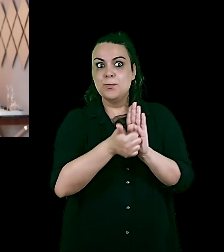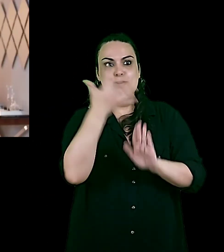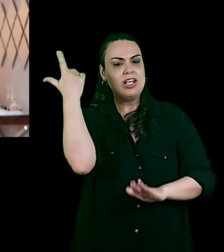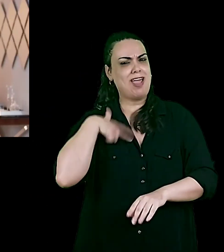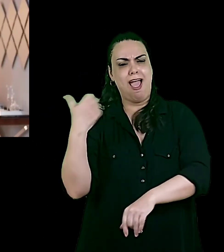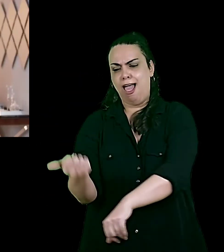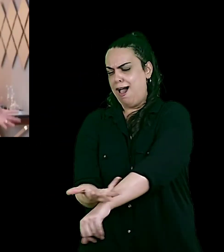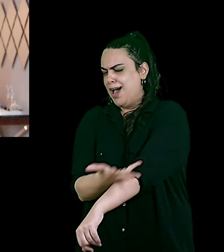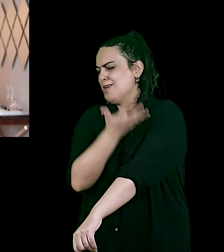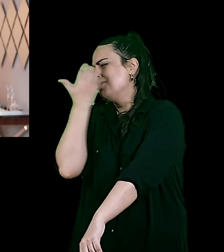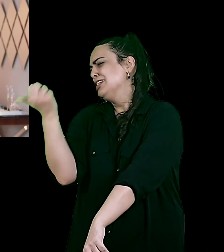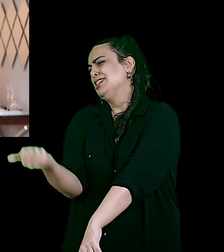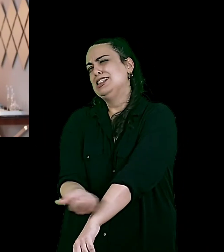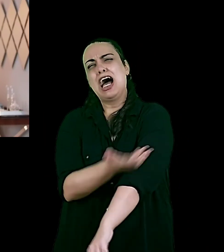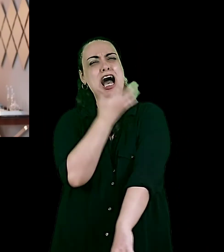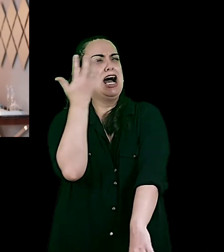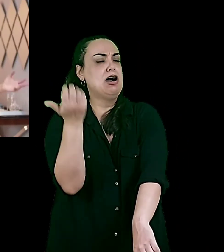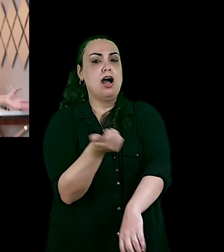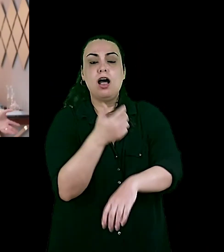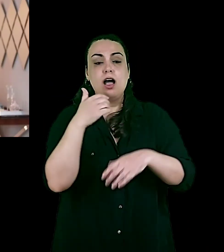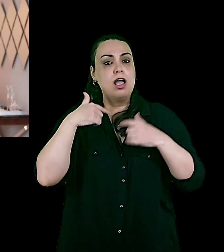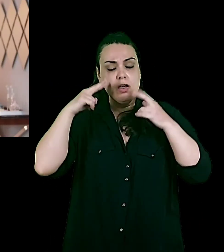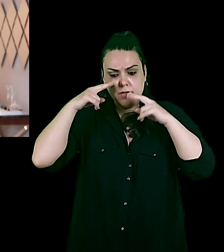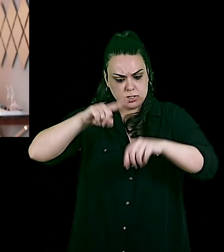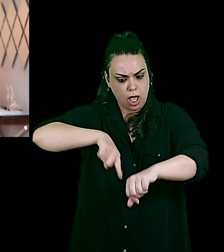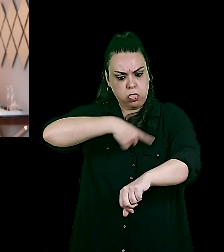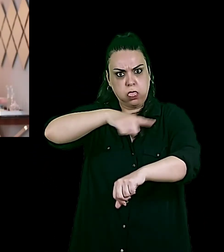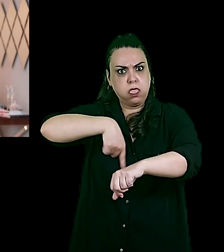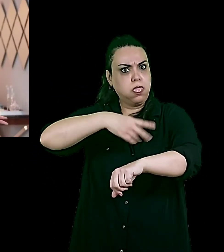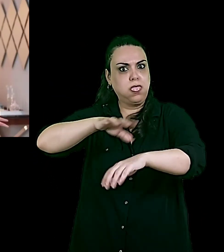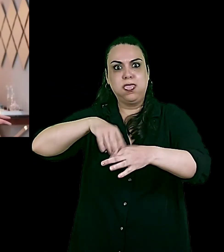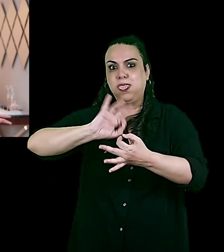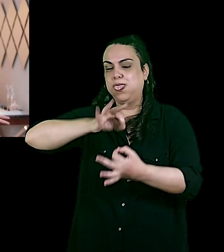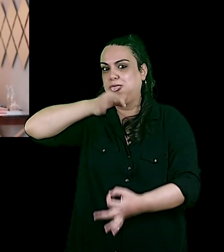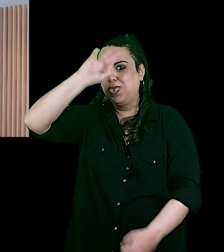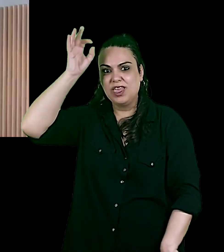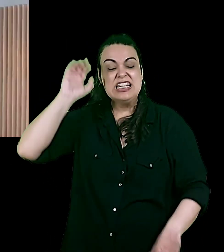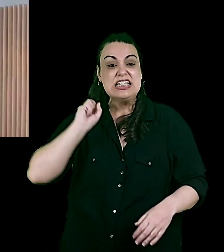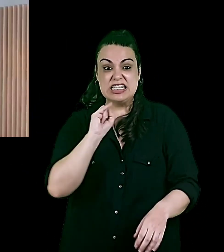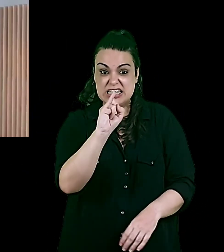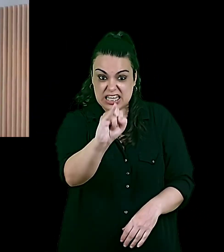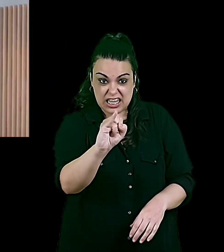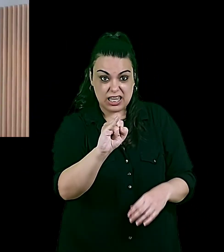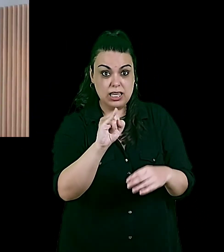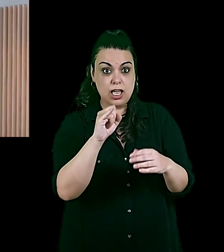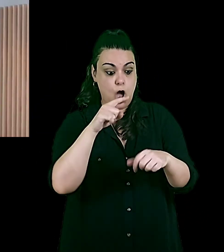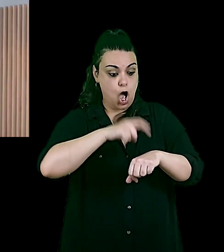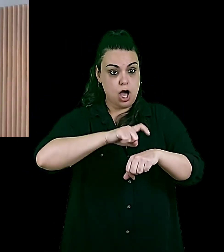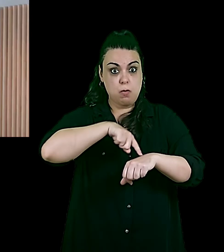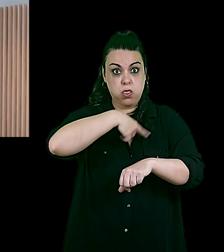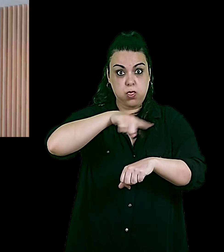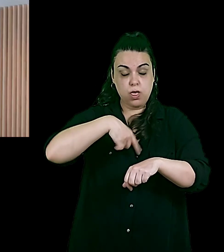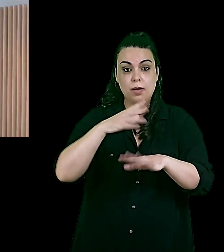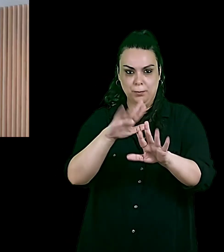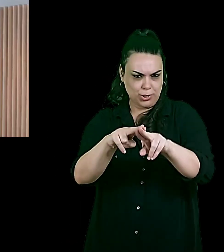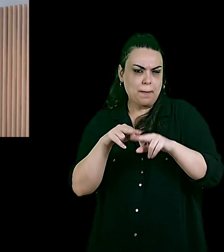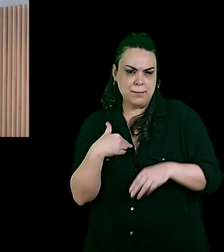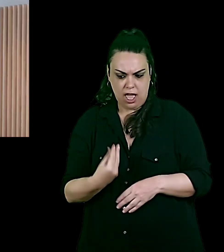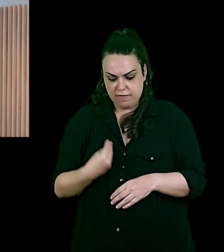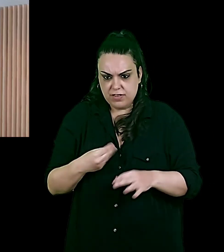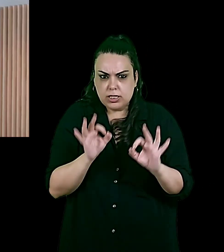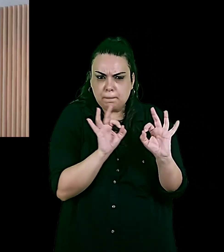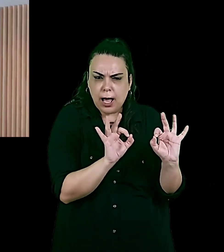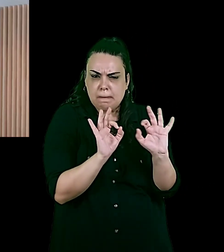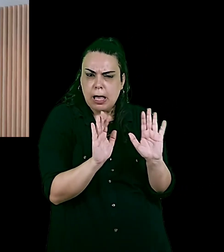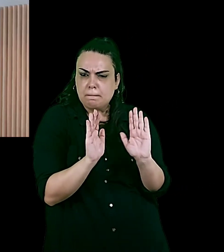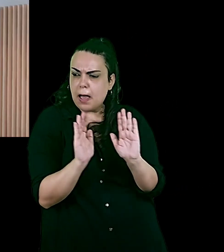Muitas vezes eu me emociono e daqui a pouco vejo, passei da hora. Se eu passar da hora da devocional, como a minha vida é